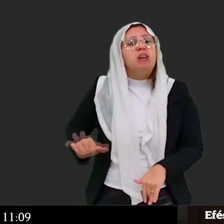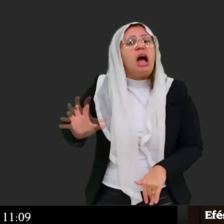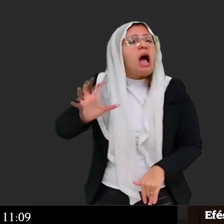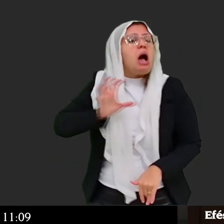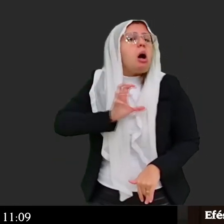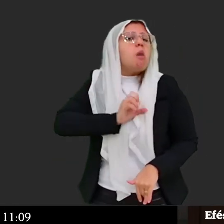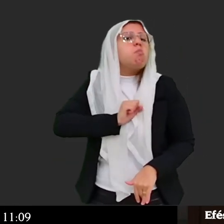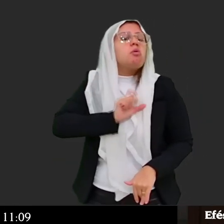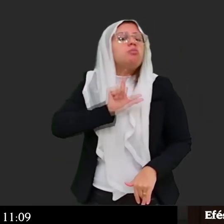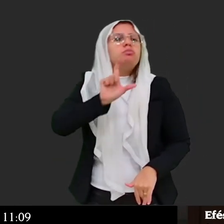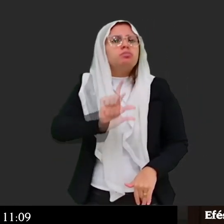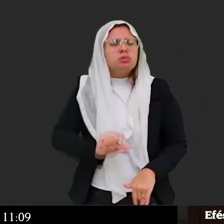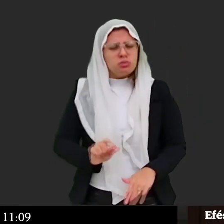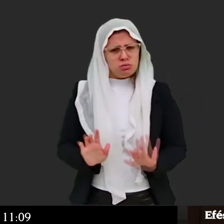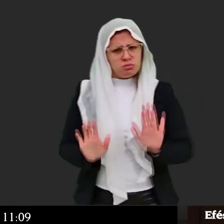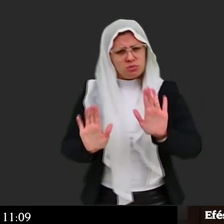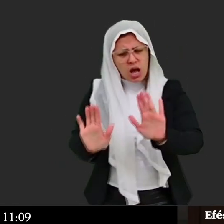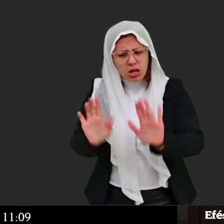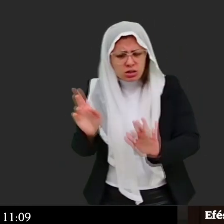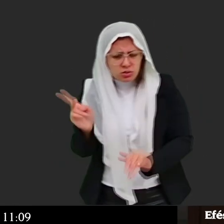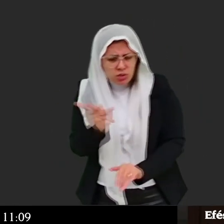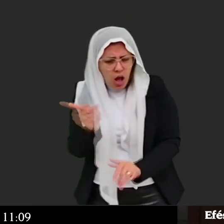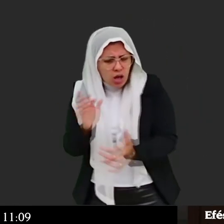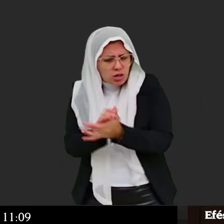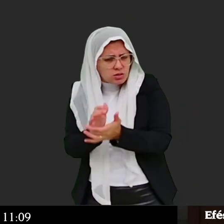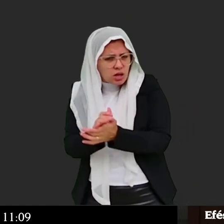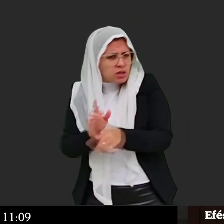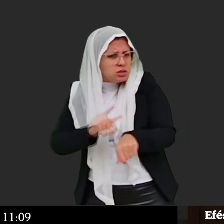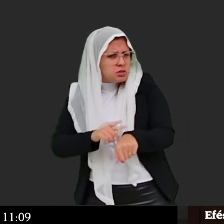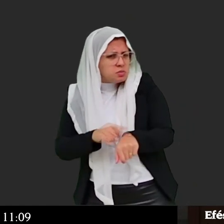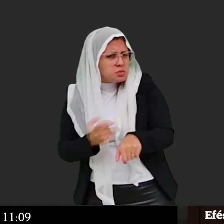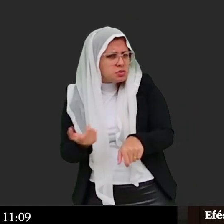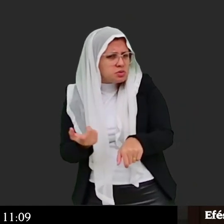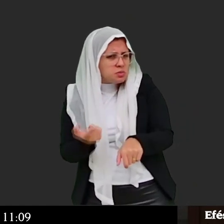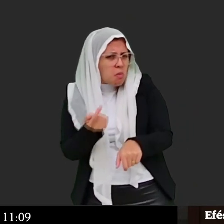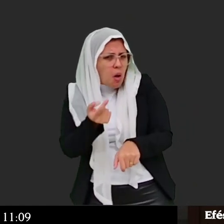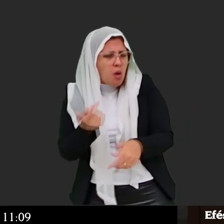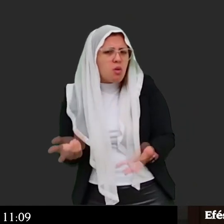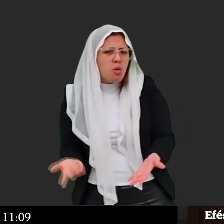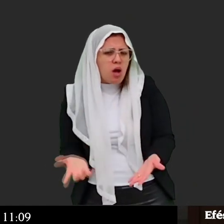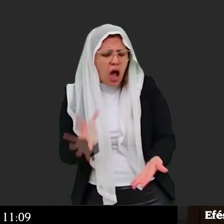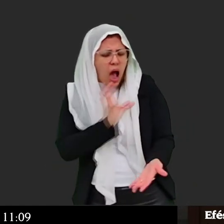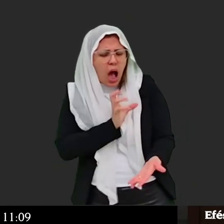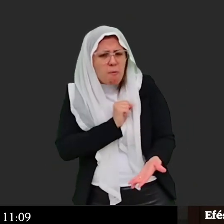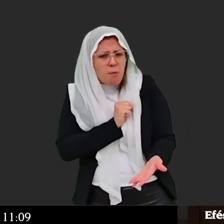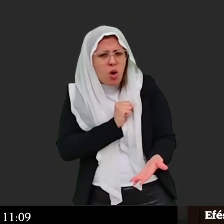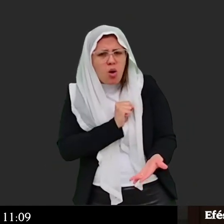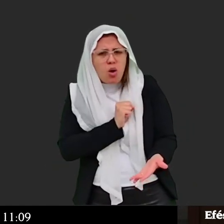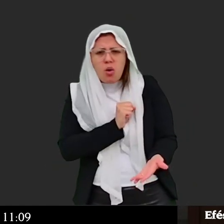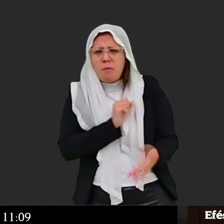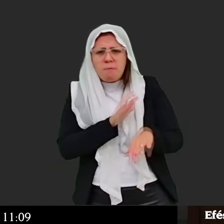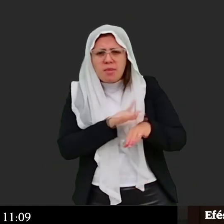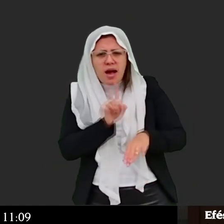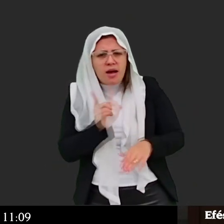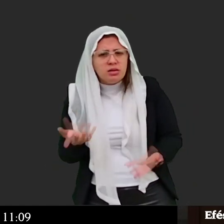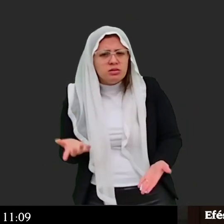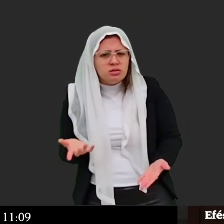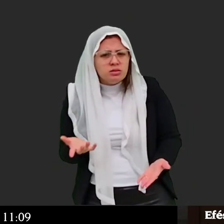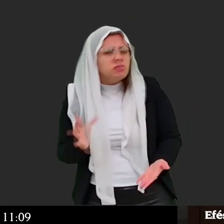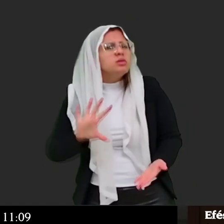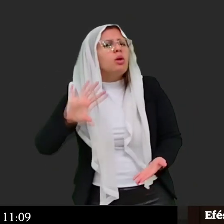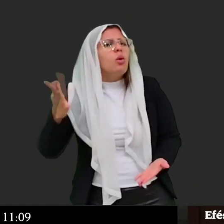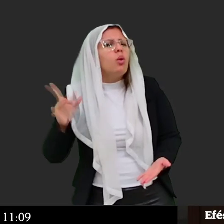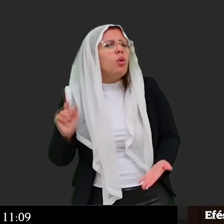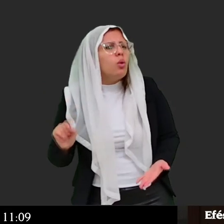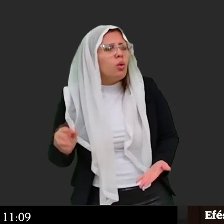Mas quanto tempo que vocês viveram juntos? Agora não se amam mais? Não. Ué, mas o que aconteceu?